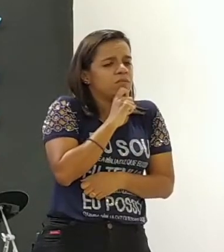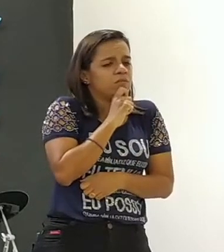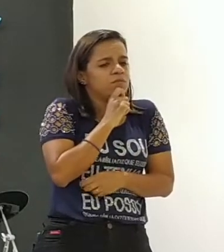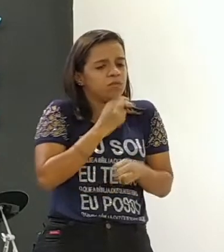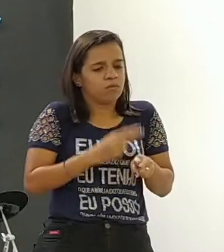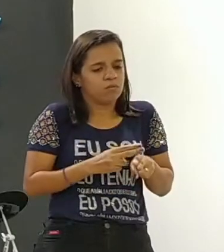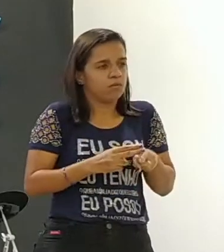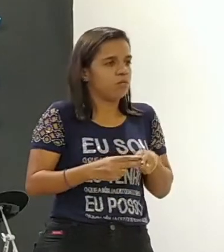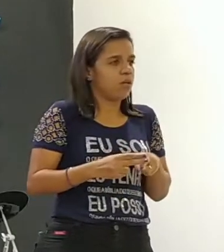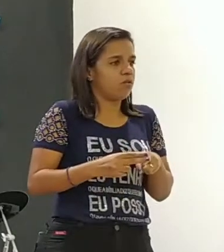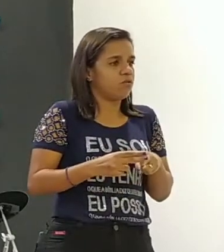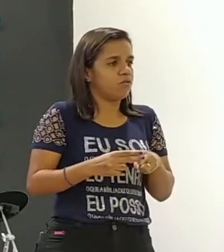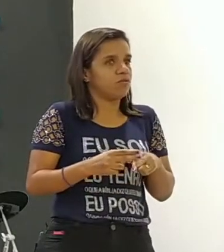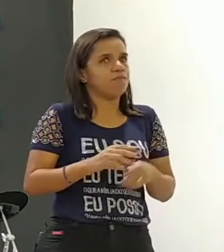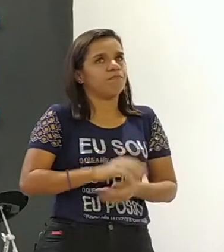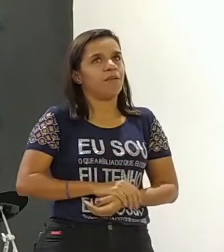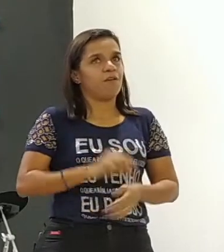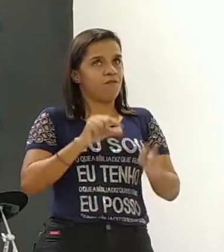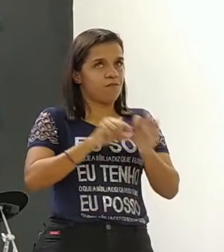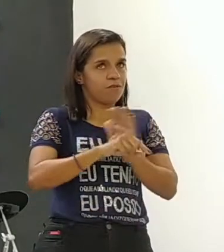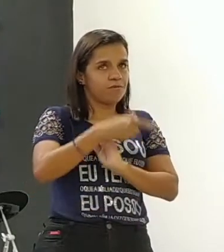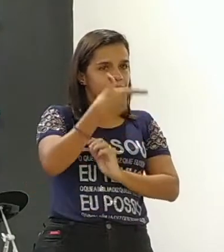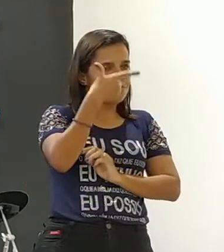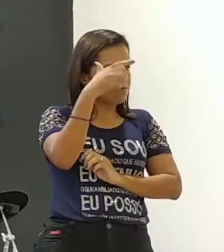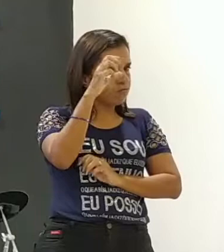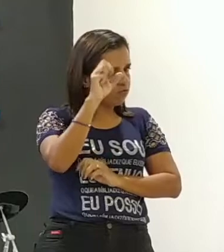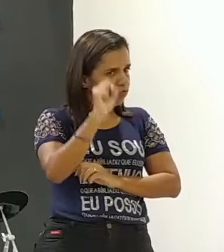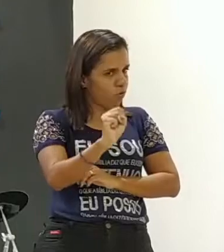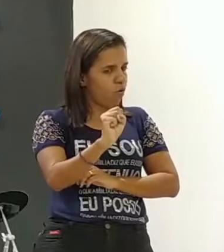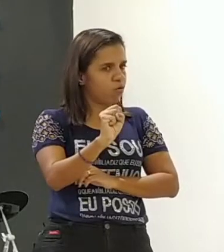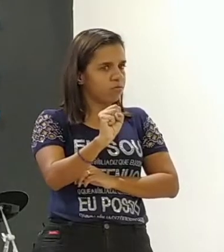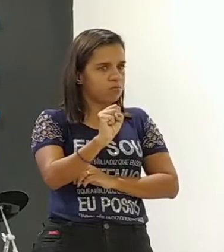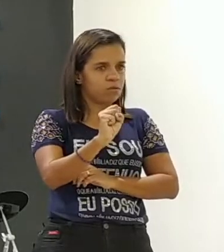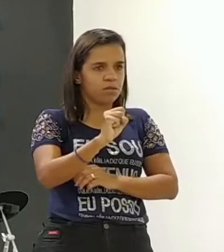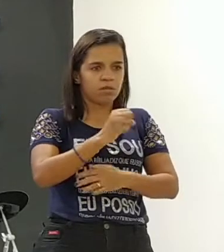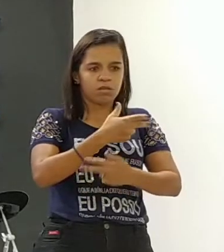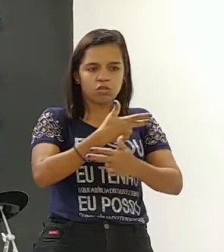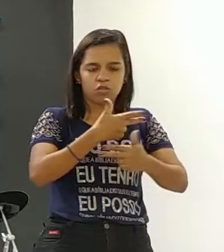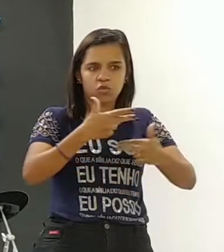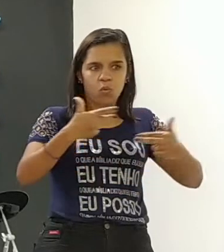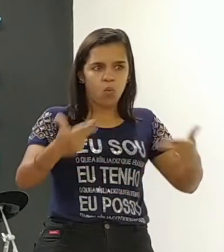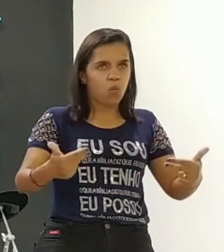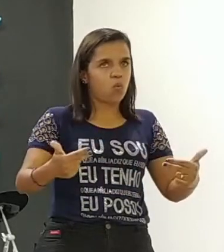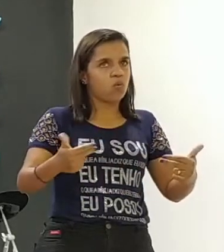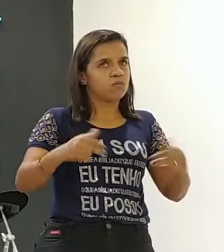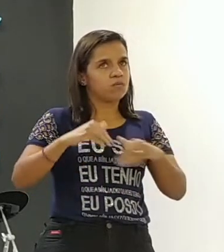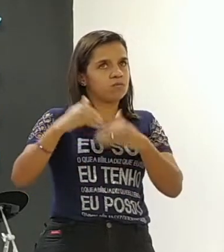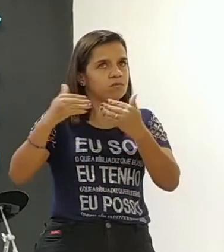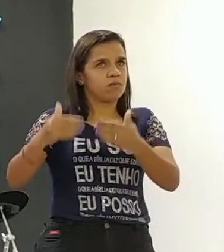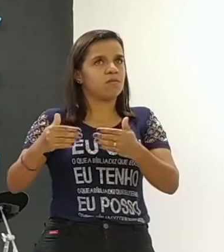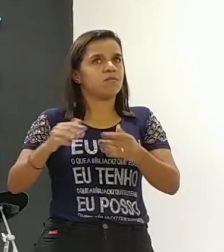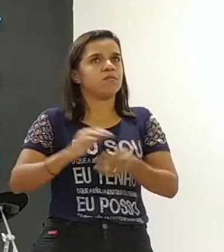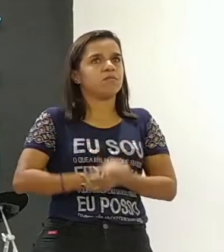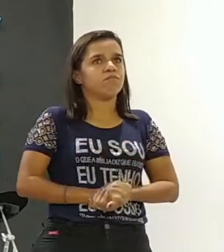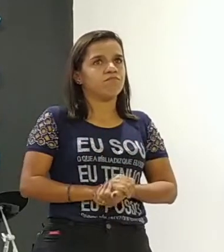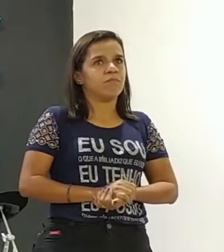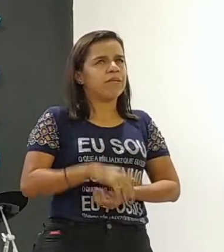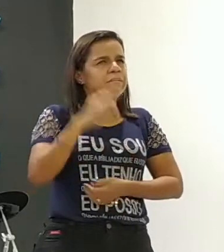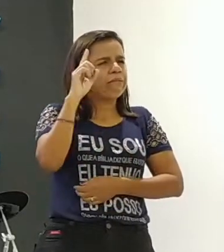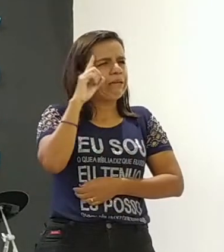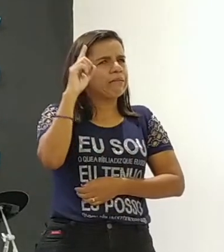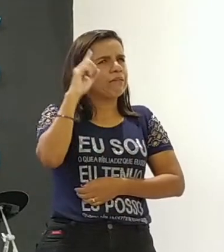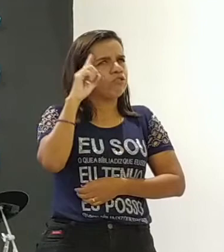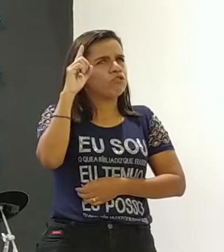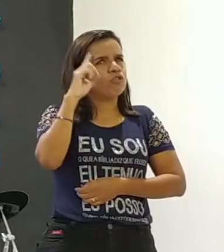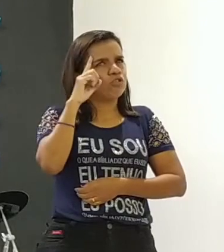nudez. Mas o 28, além das coisas exteriores, me oprime cada dia